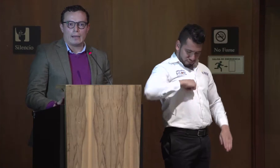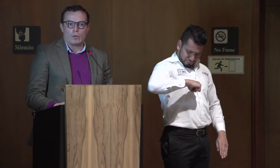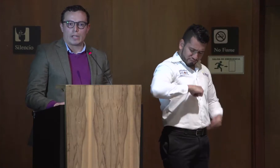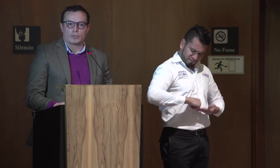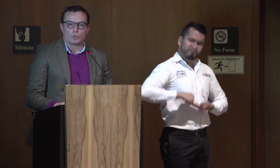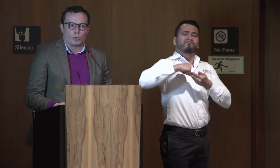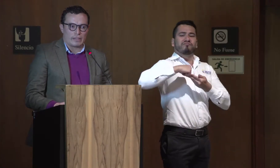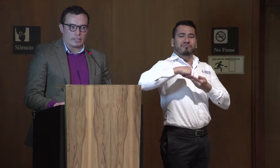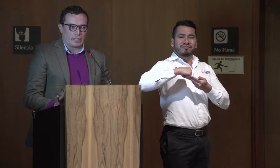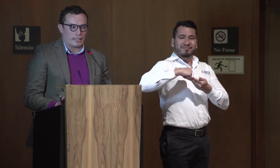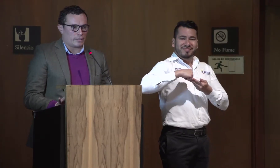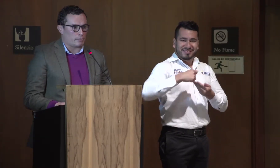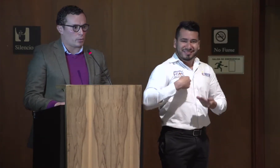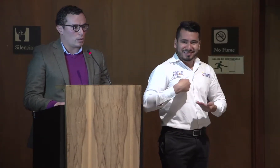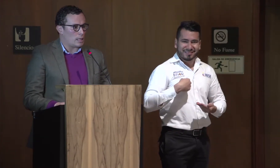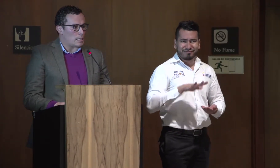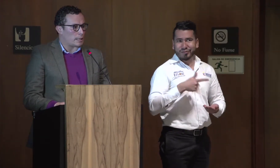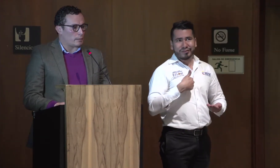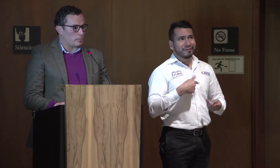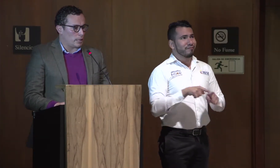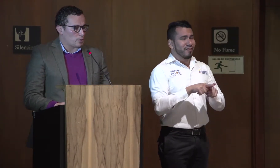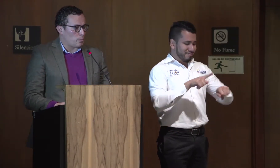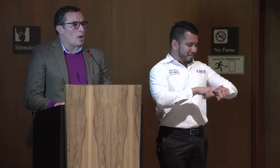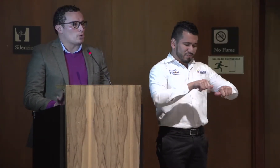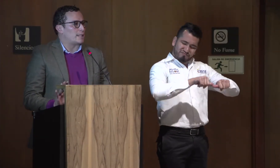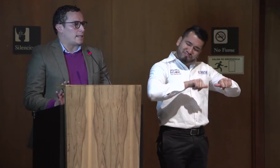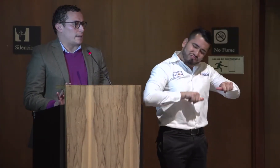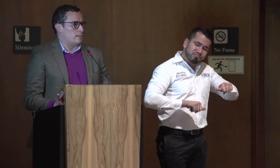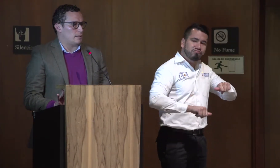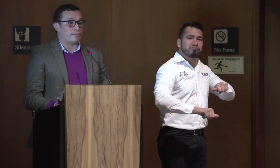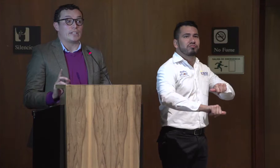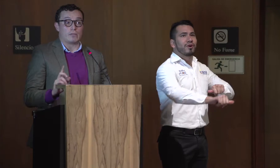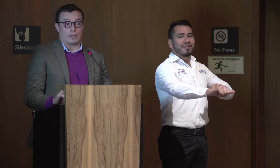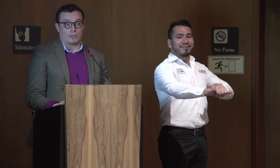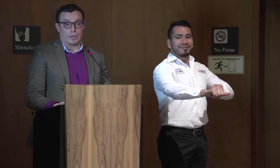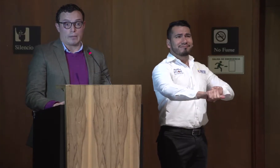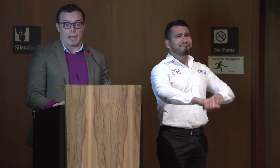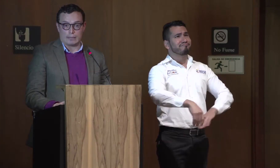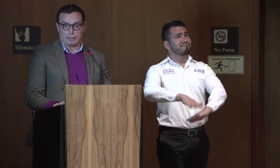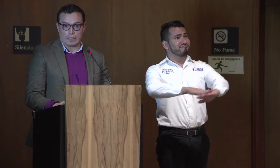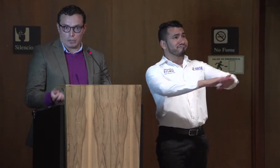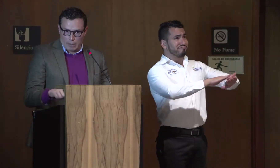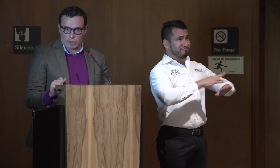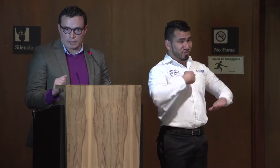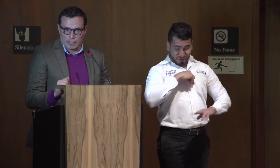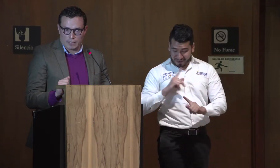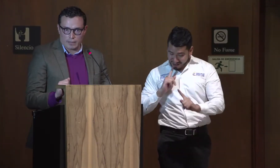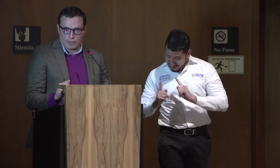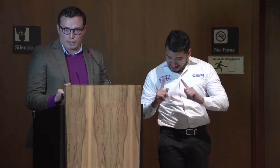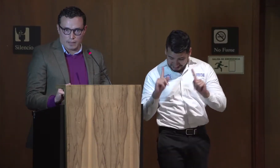ojalá, una estructura definida en el tiempo y que, digamos, que podamos declarar que fue dialogando sobre la paz que